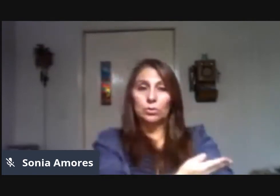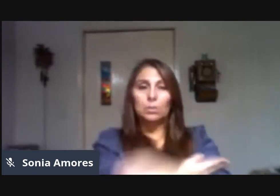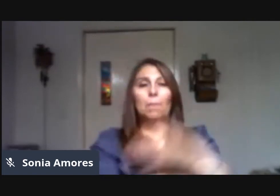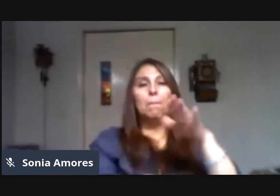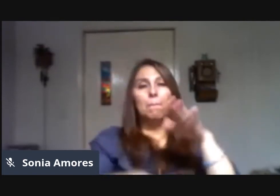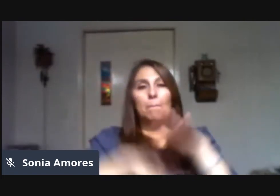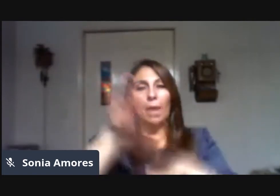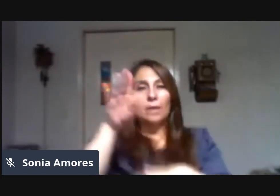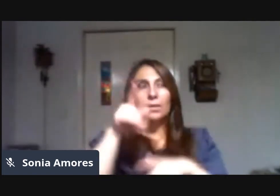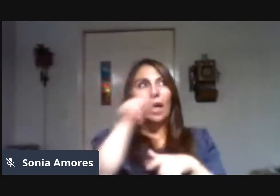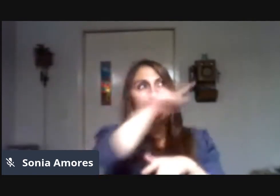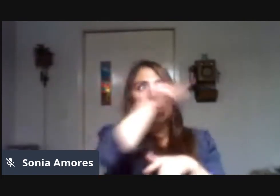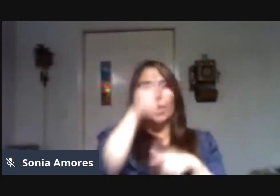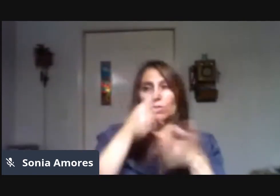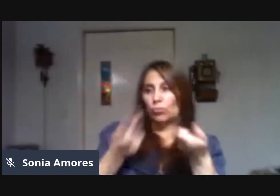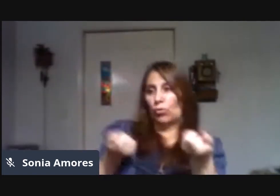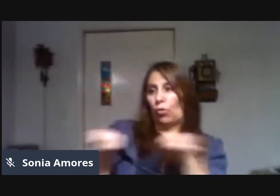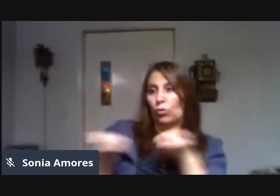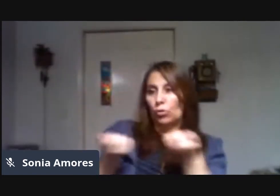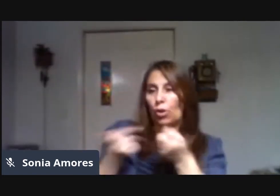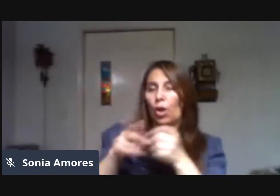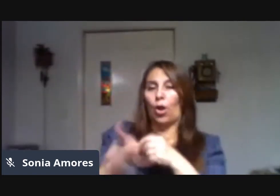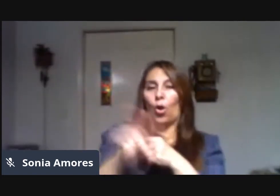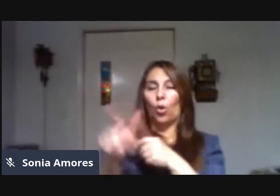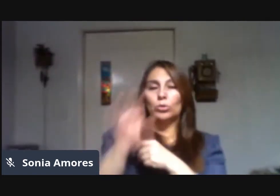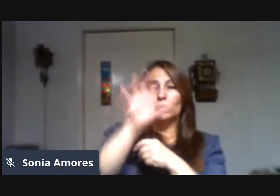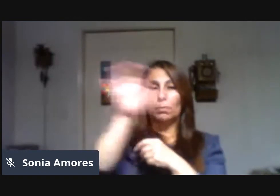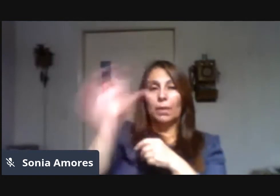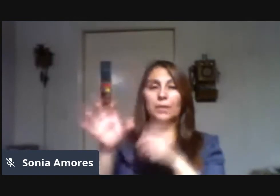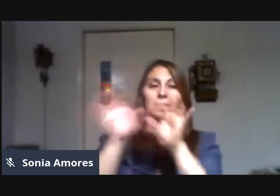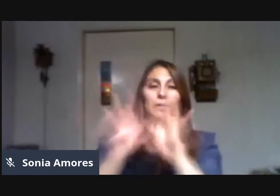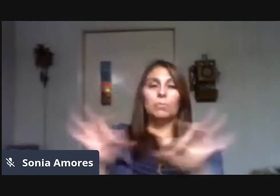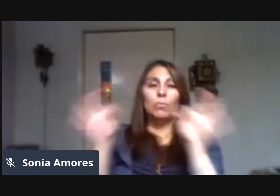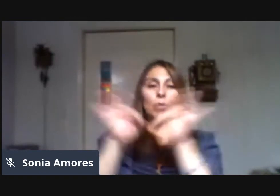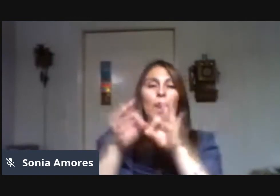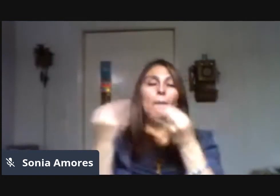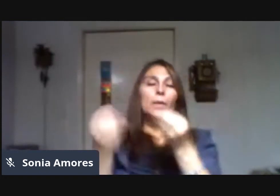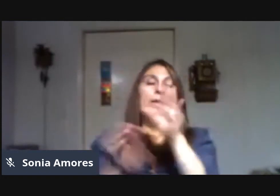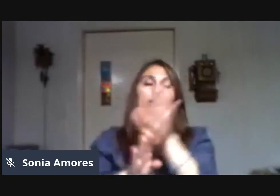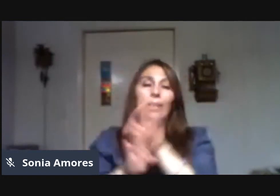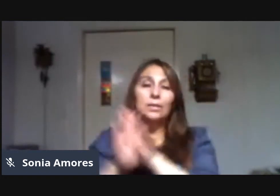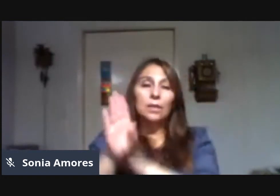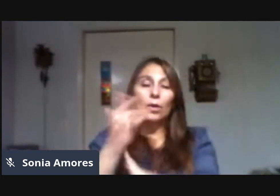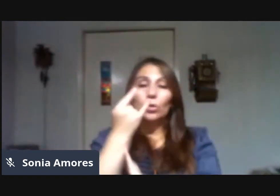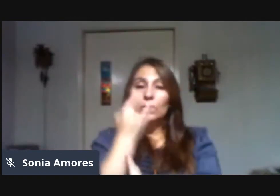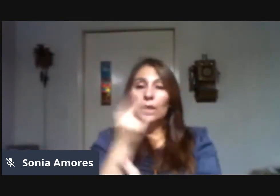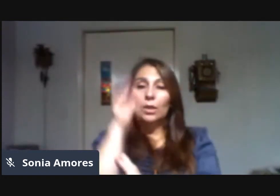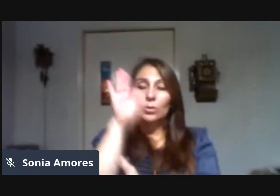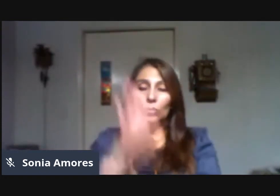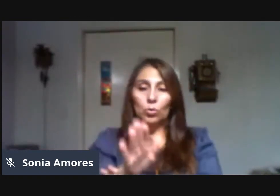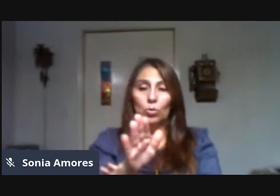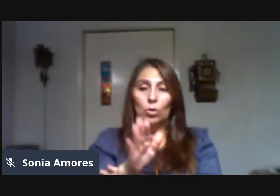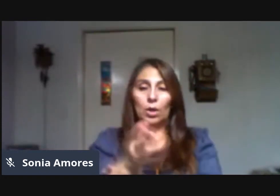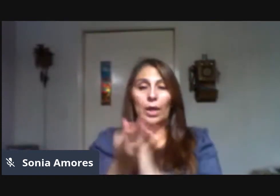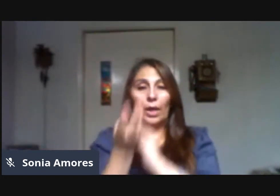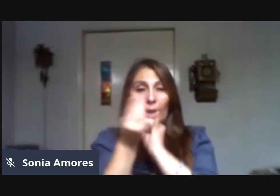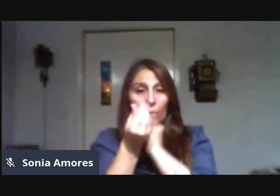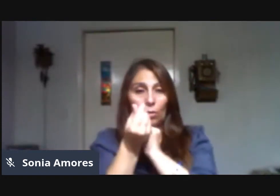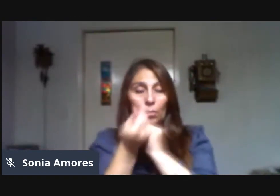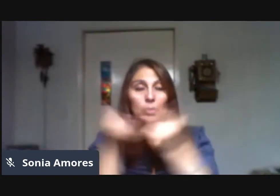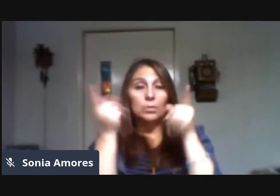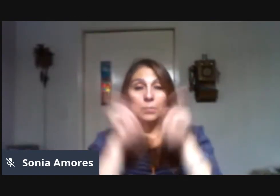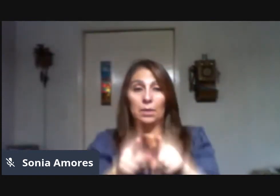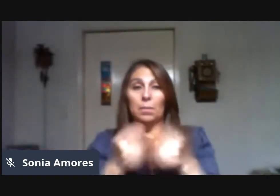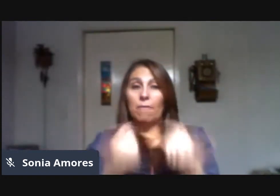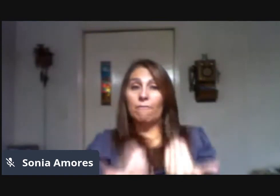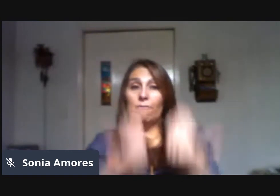que son sumamente importantes para el desarrollo de sus intereses no solo económico, sino para favorecer y salir